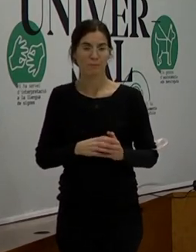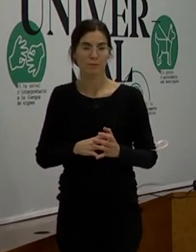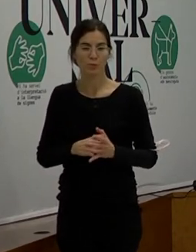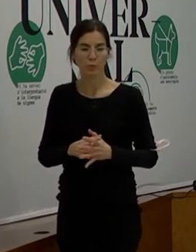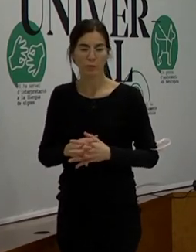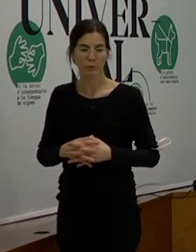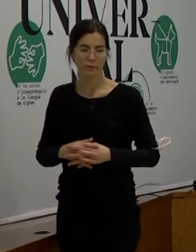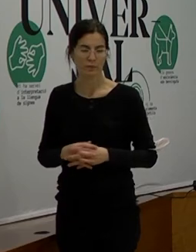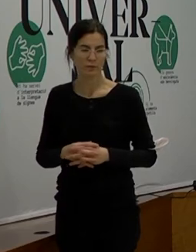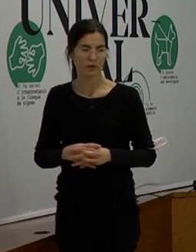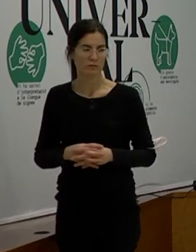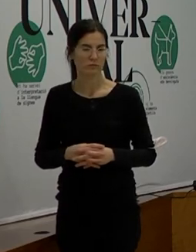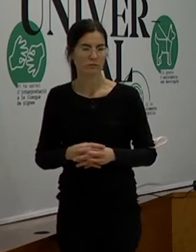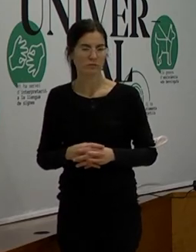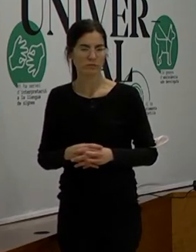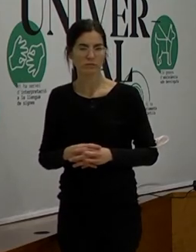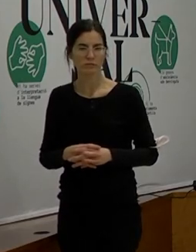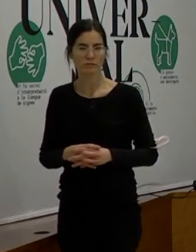Bé, endavant.